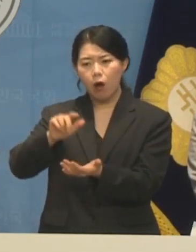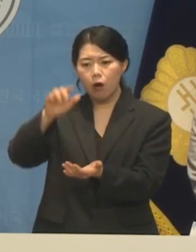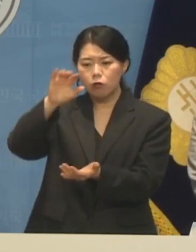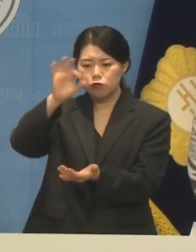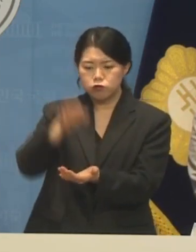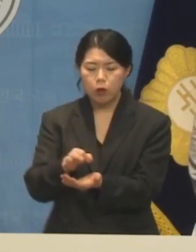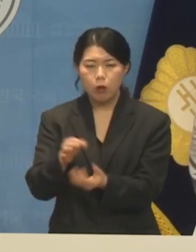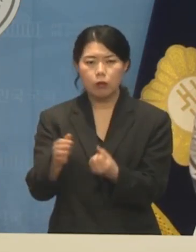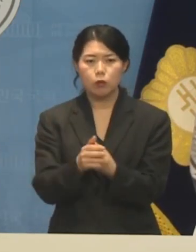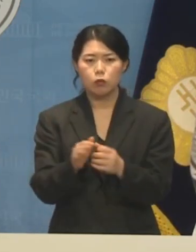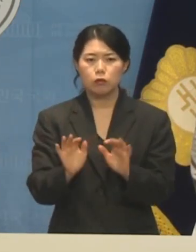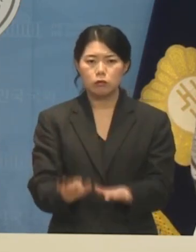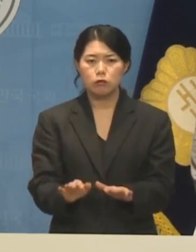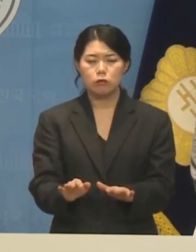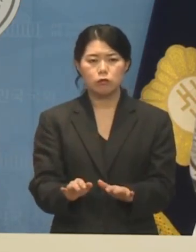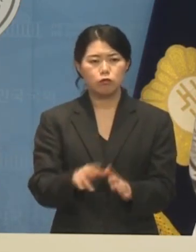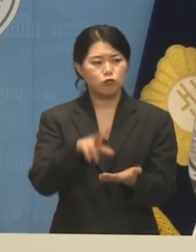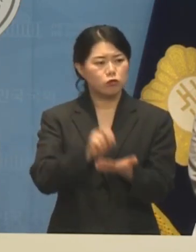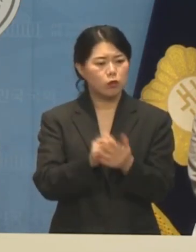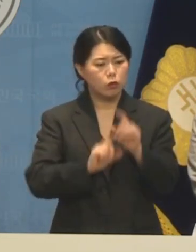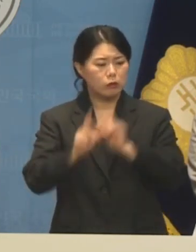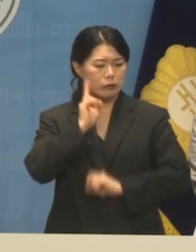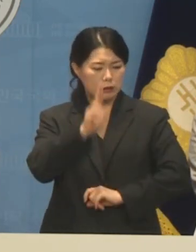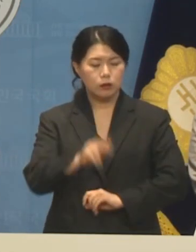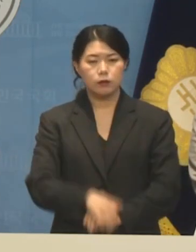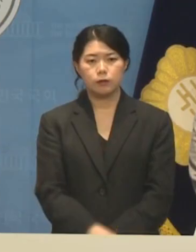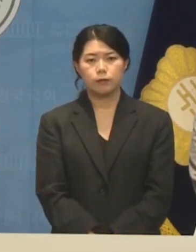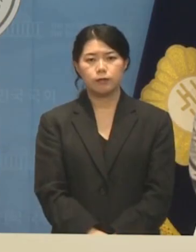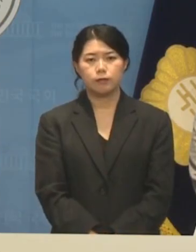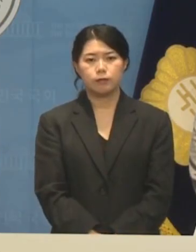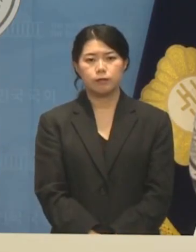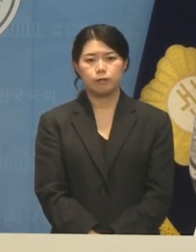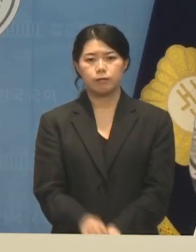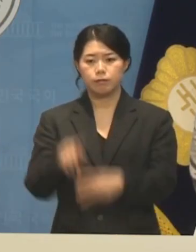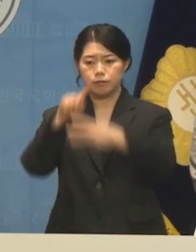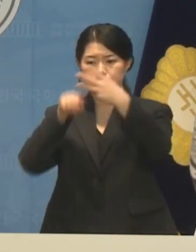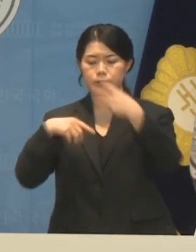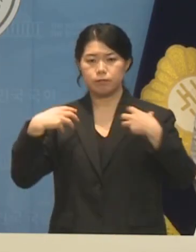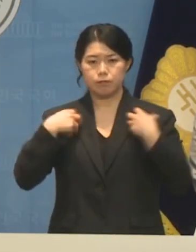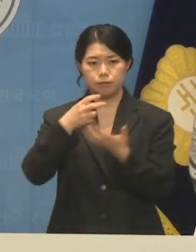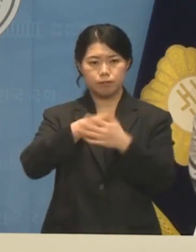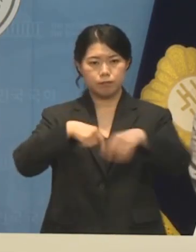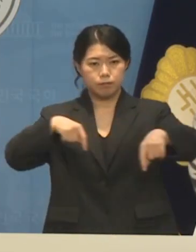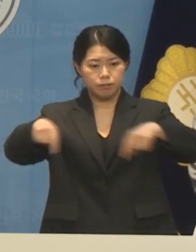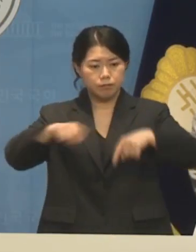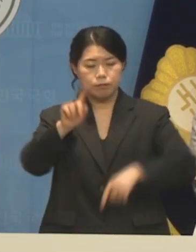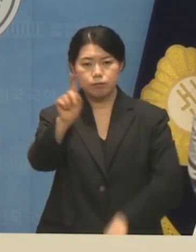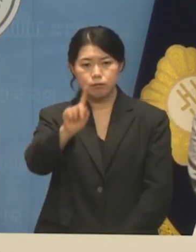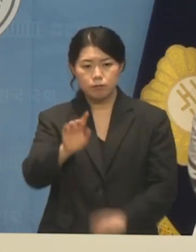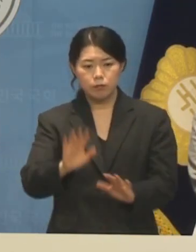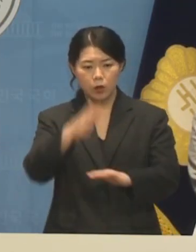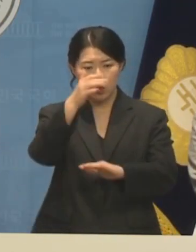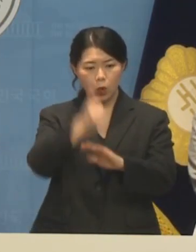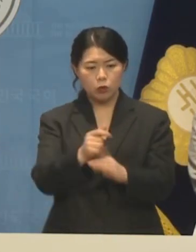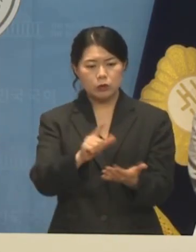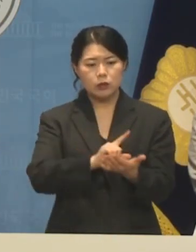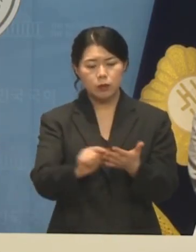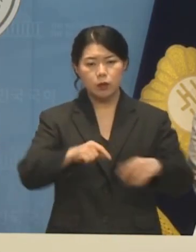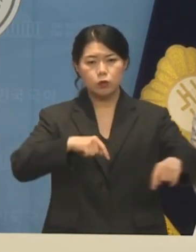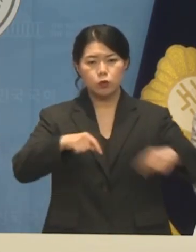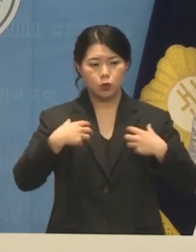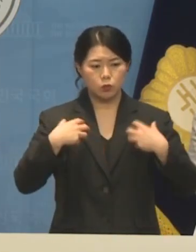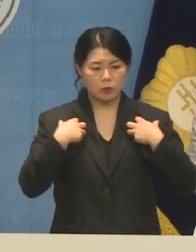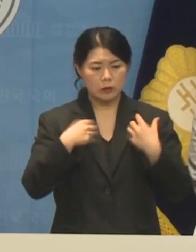그 문제가 점차 심각해지고 있다. 이러한 윤석열 정부 정책은 결국 지자체의 공무직과